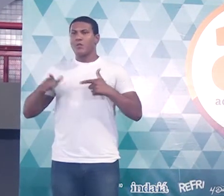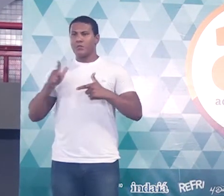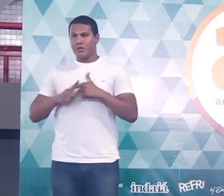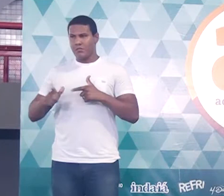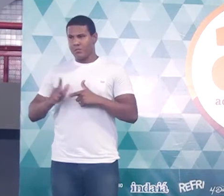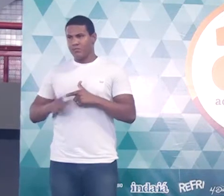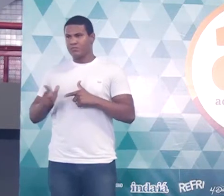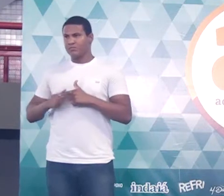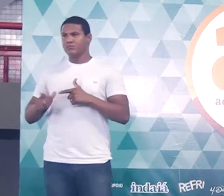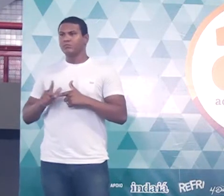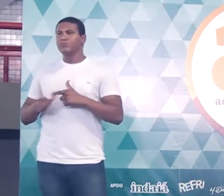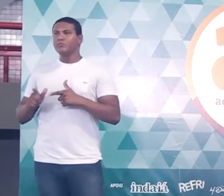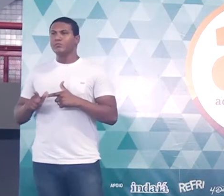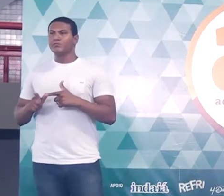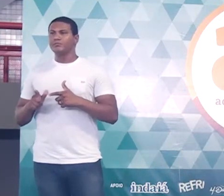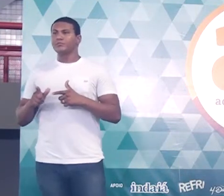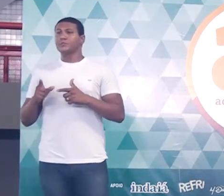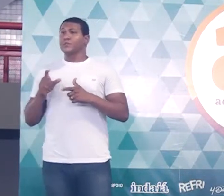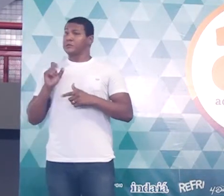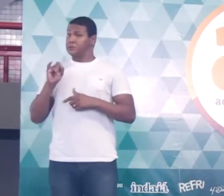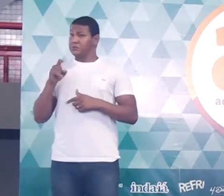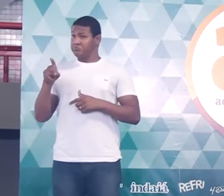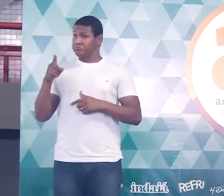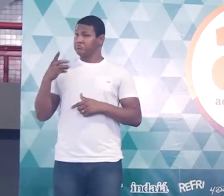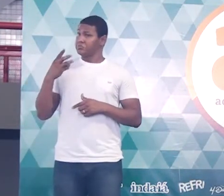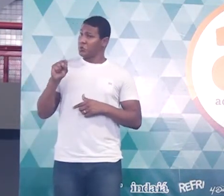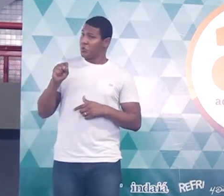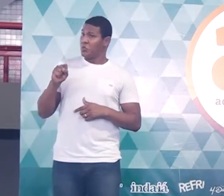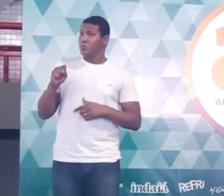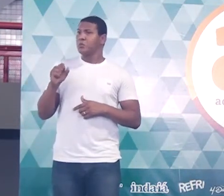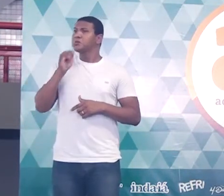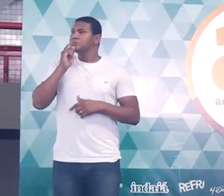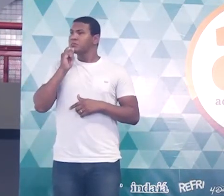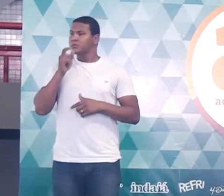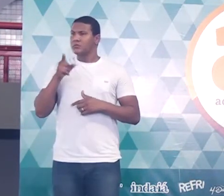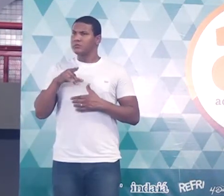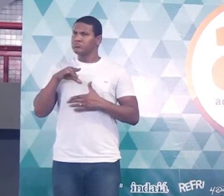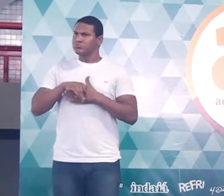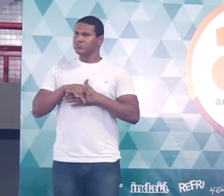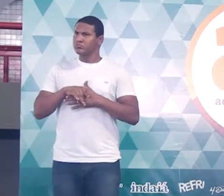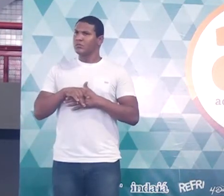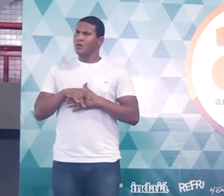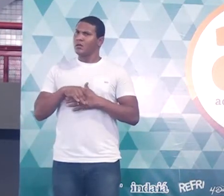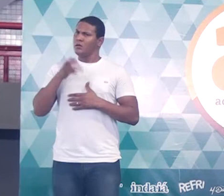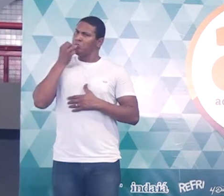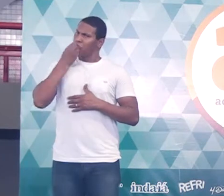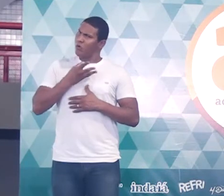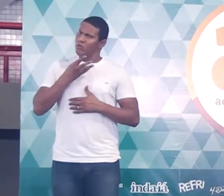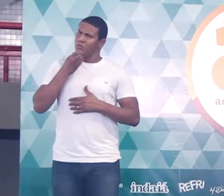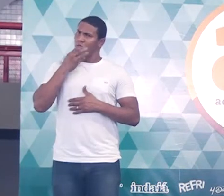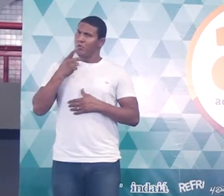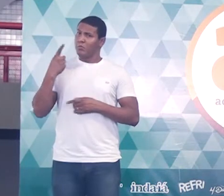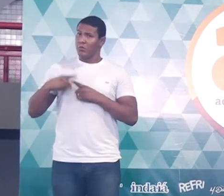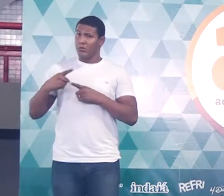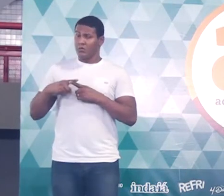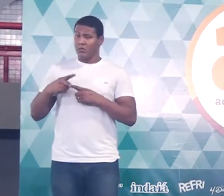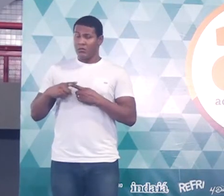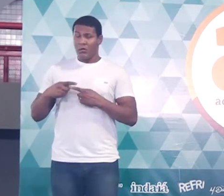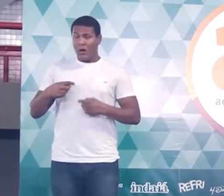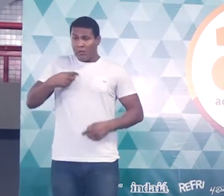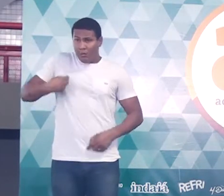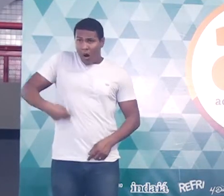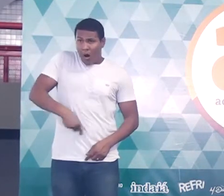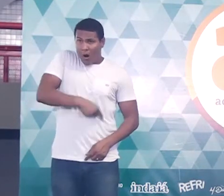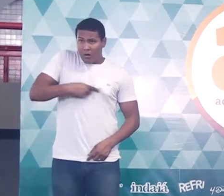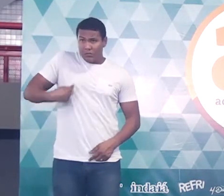se você está com febre, 38 graus, por exemplo, é bom. Porque o seu organismo,